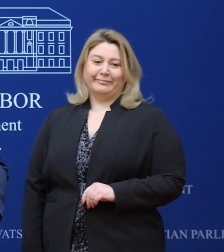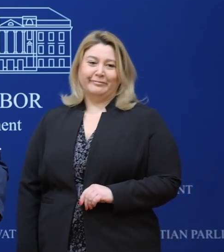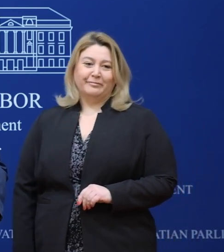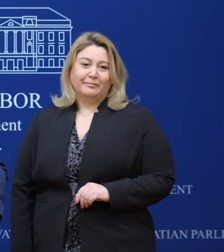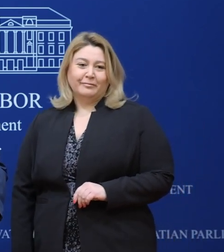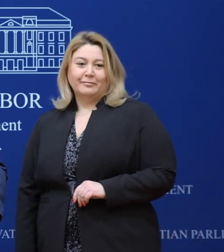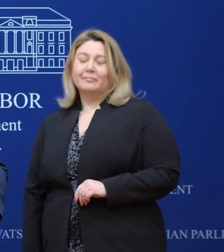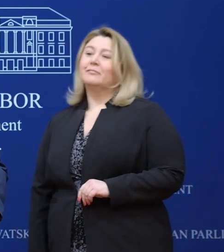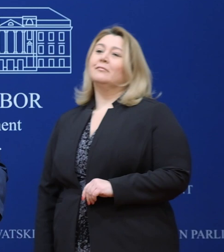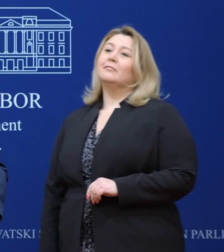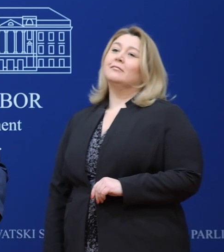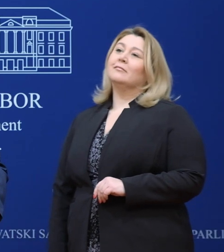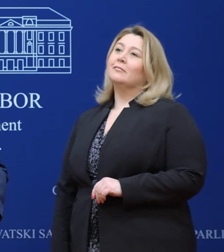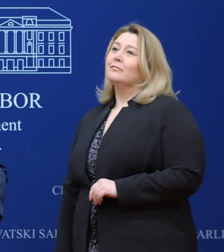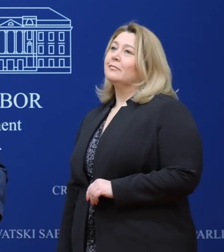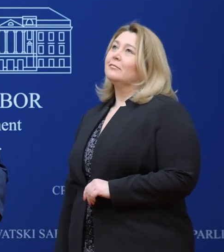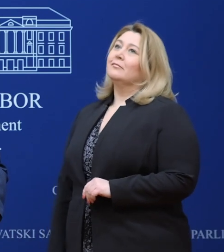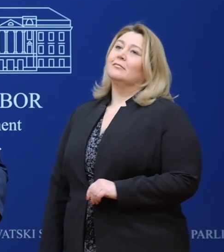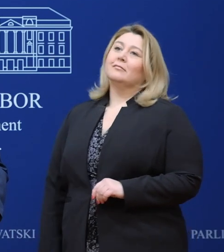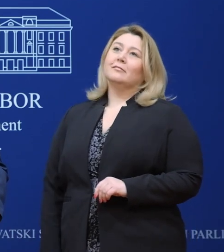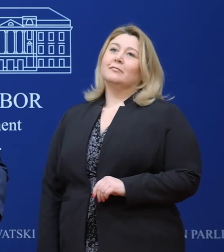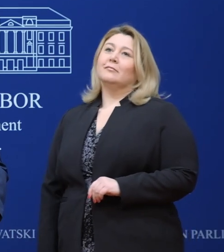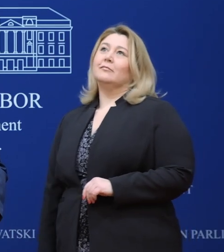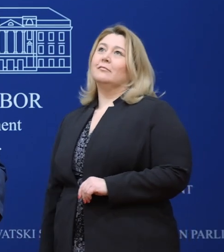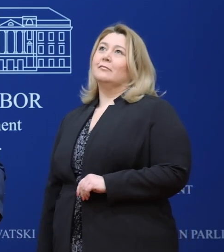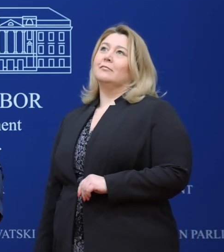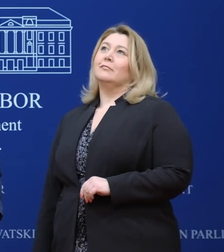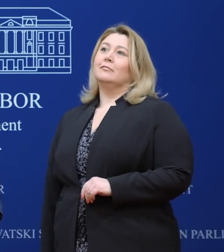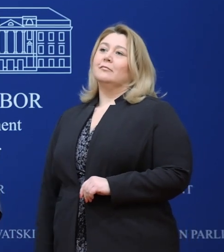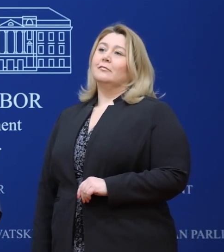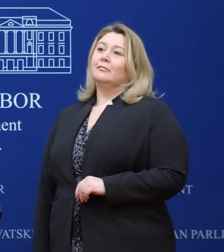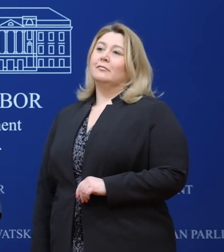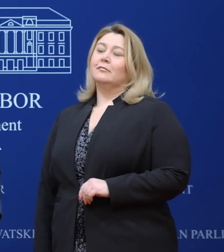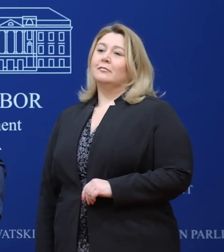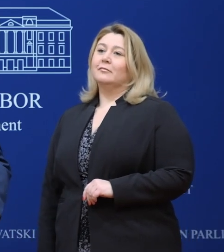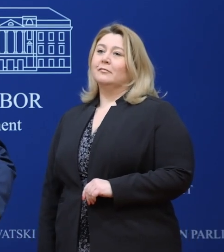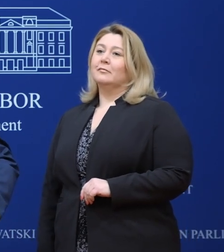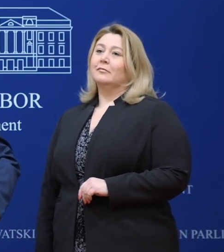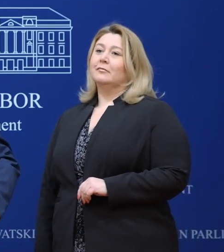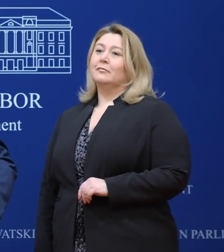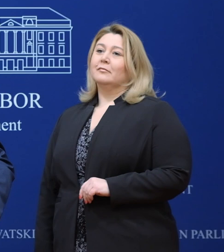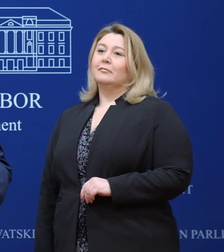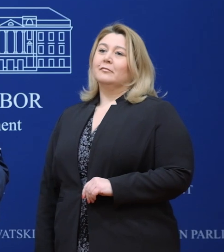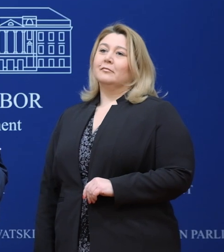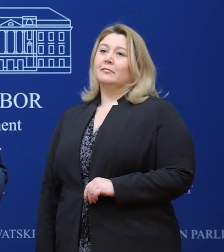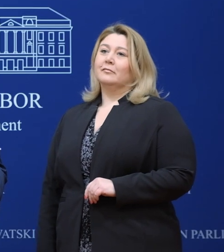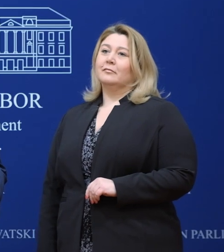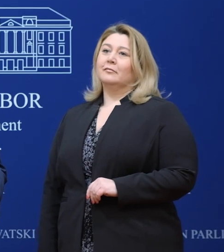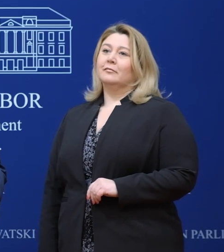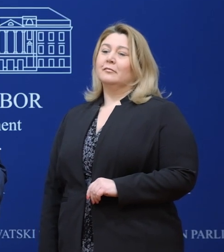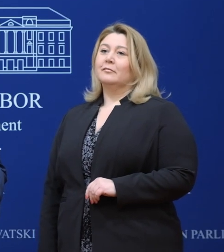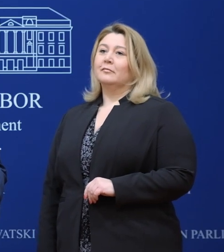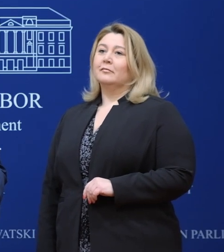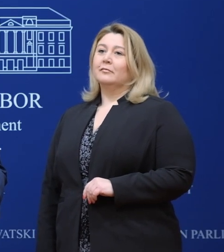Pa ja mislim da oko dvije stvari se, ili na dvije stvari se ogleda da li je netko oporba ili je